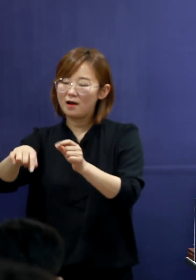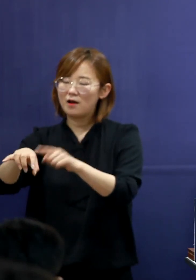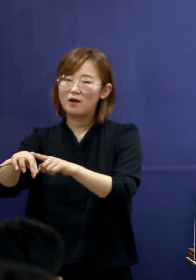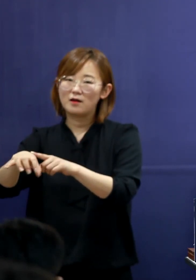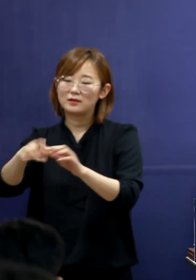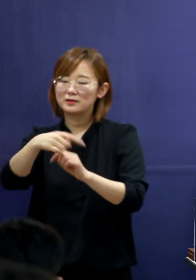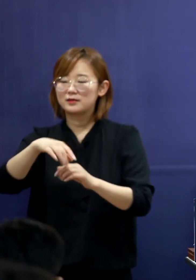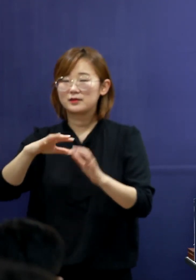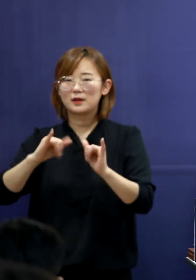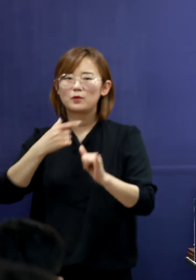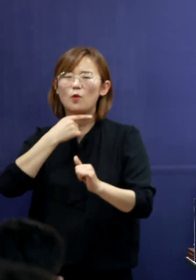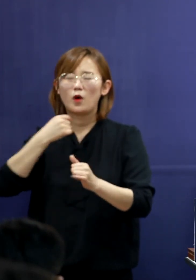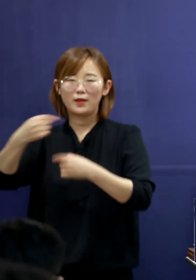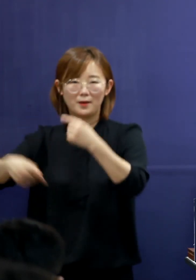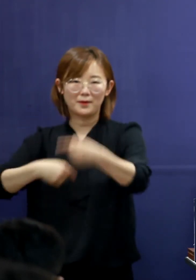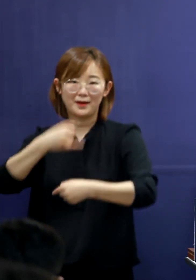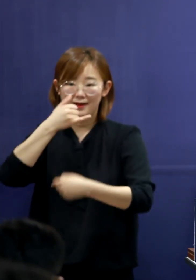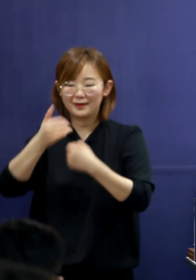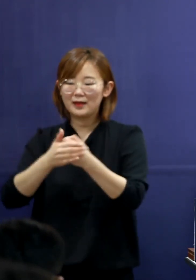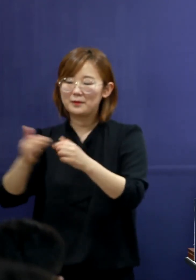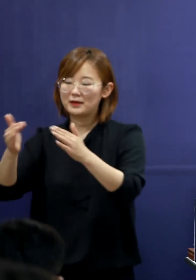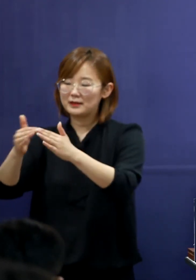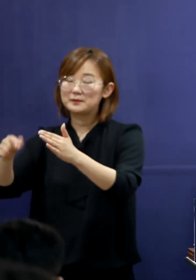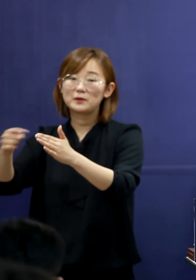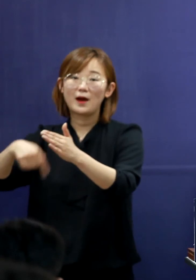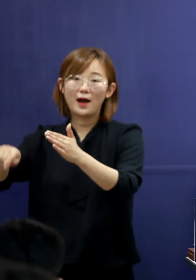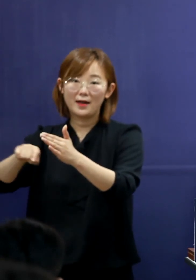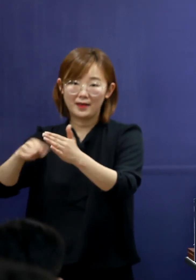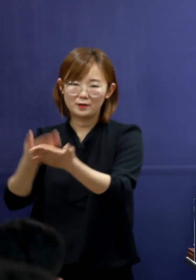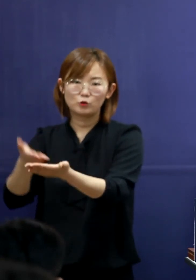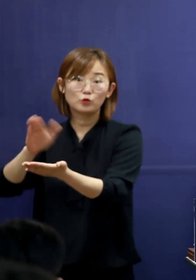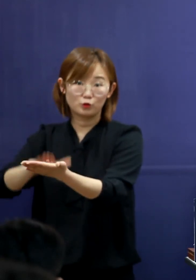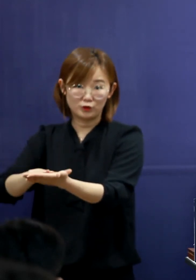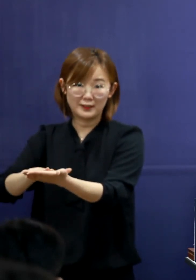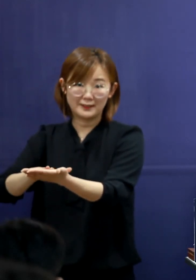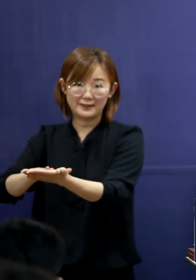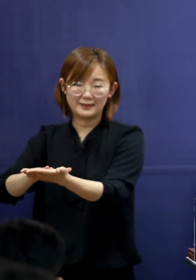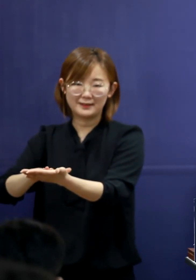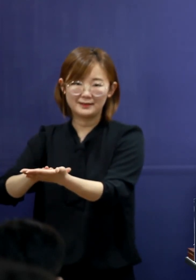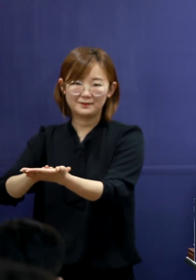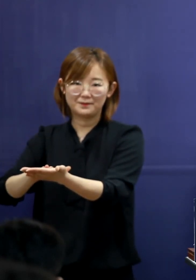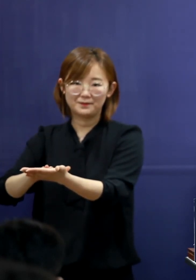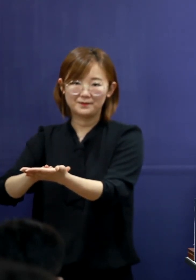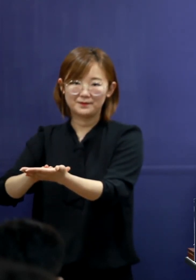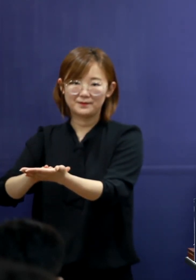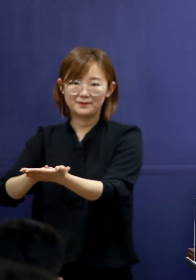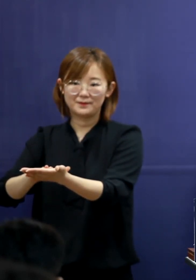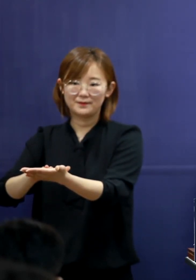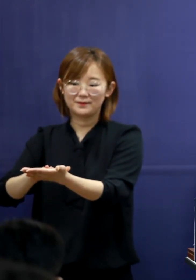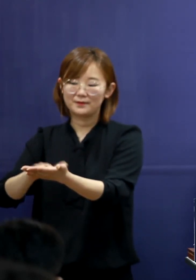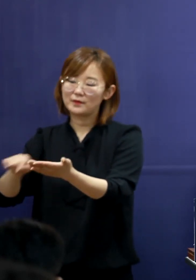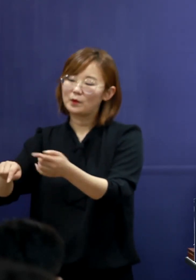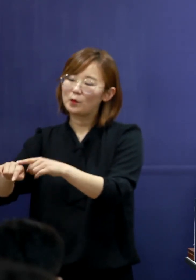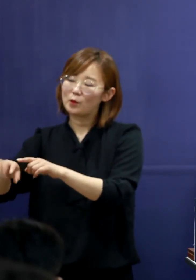주장을 해서 그것을 리모델링해서 지금 한쪽은 일부 공간은